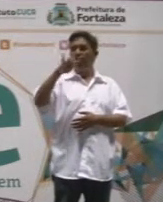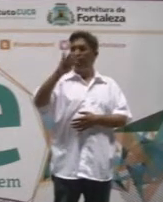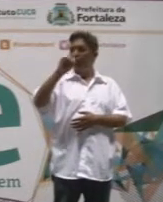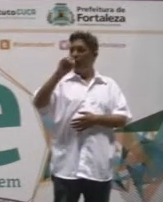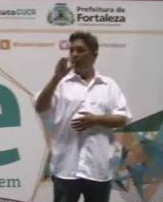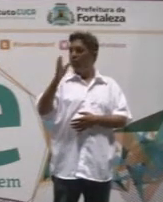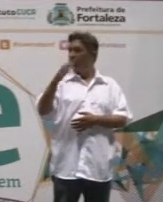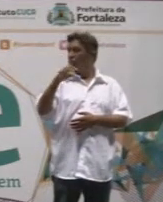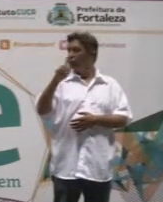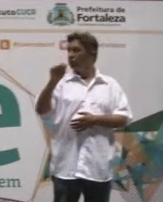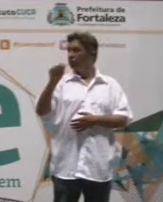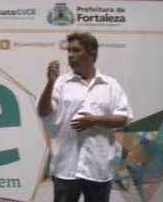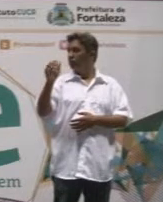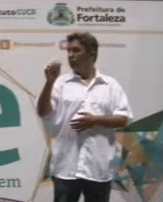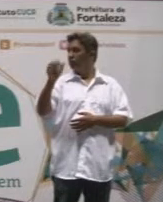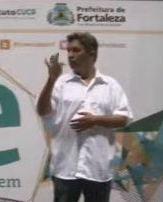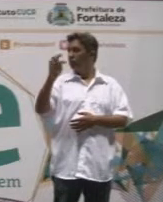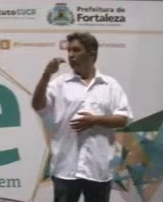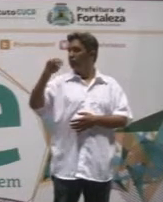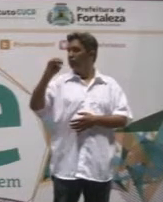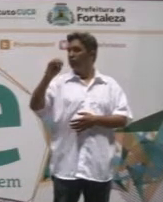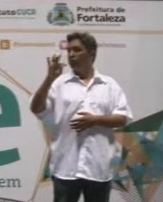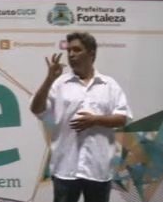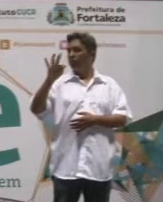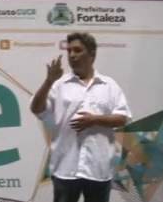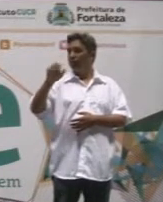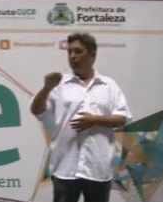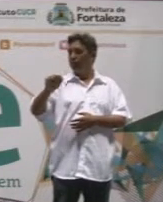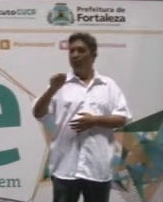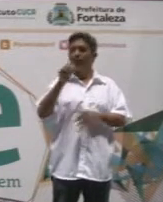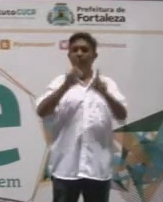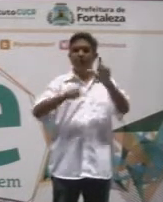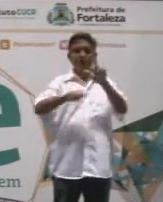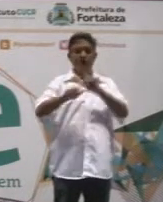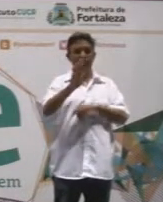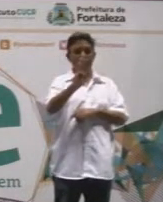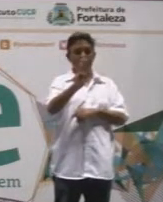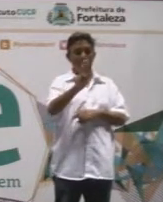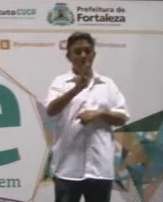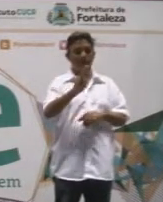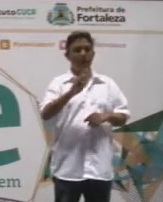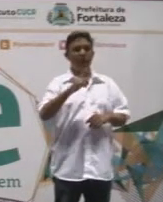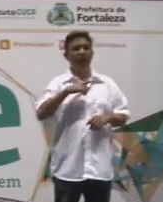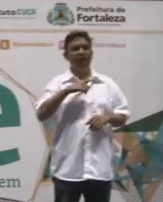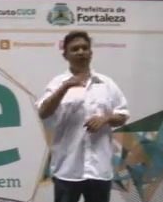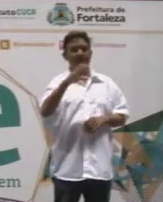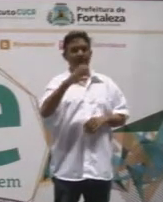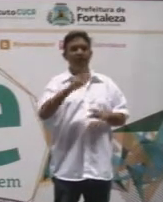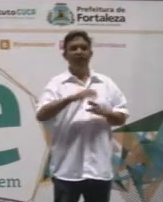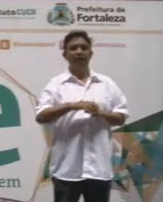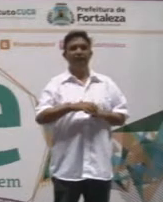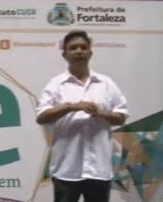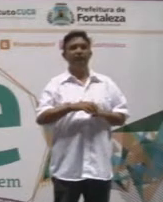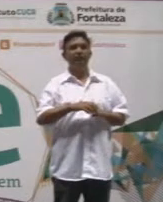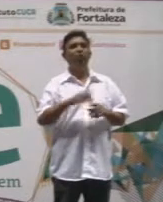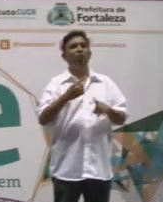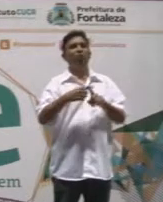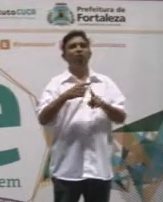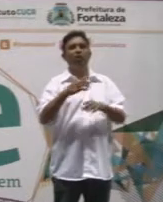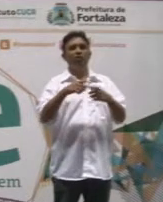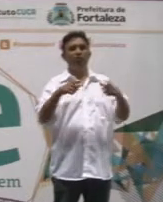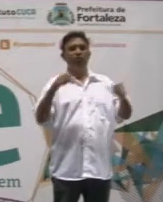É o que, menino? B de bola. Aí teve o item C, botou assim, ó. Aumento da área